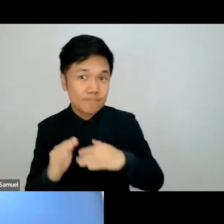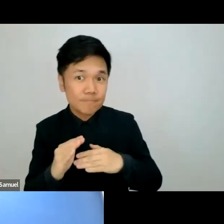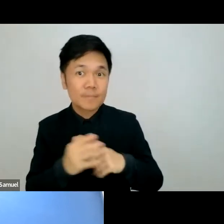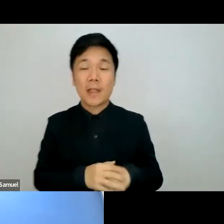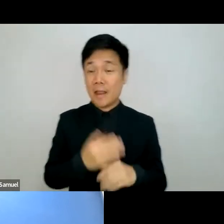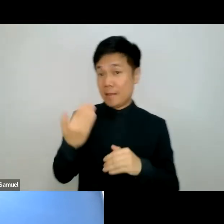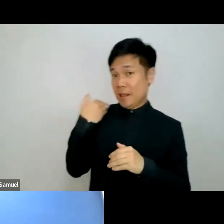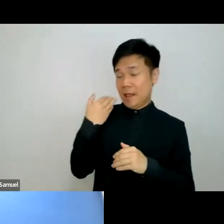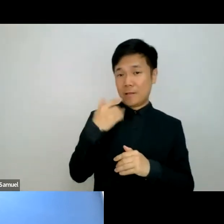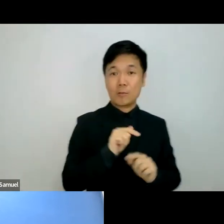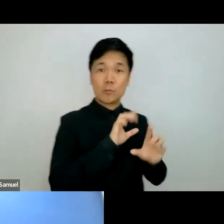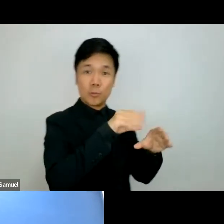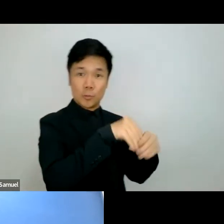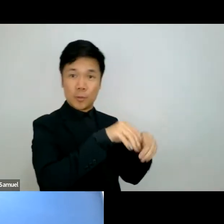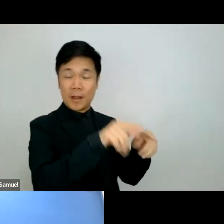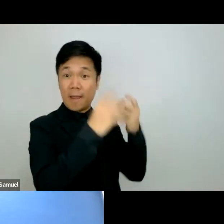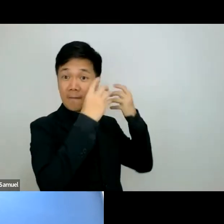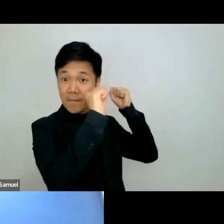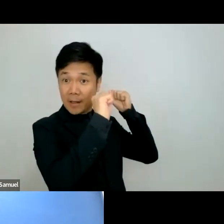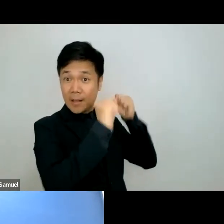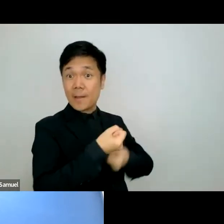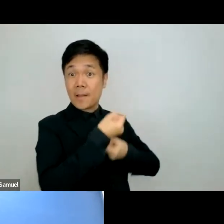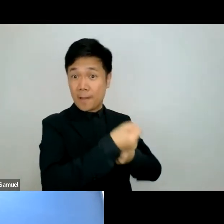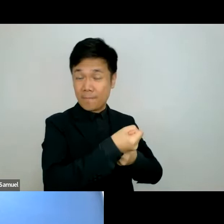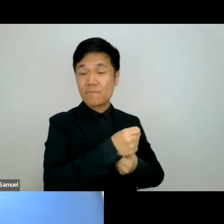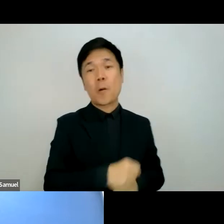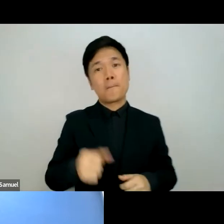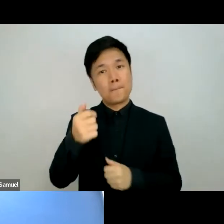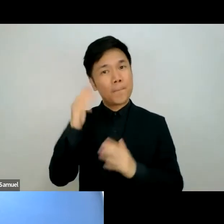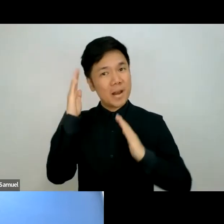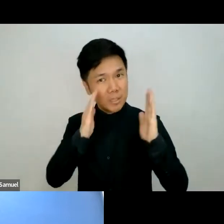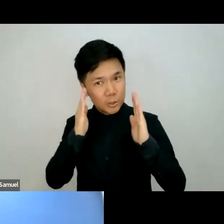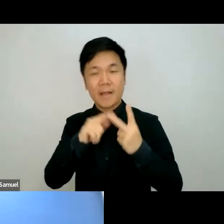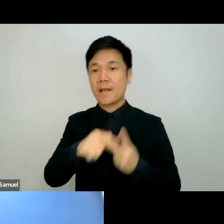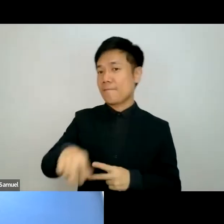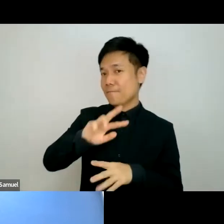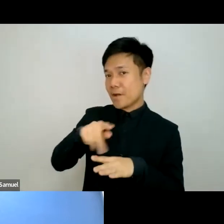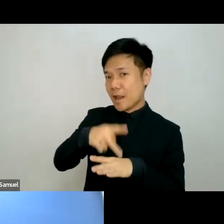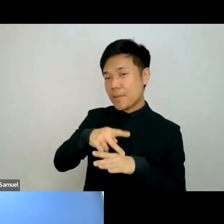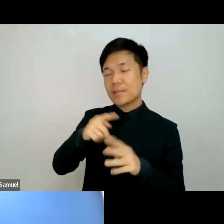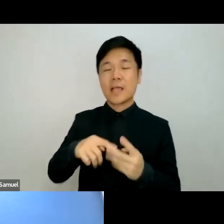sur l'inclusion des femmes après une carrière comme diplomate.